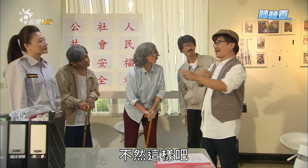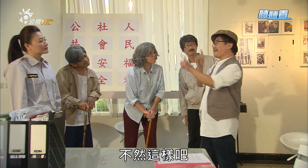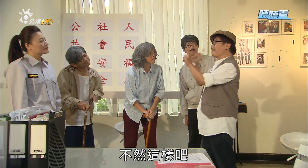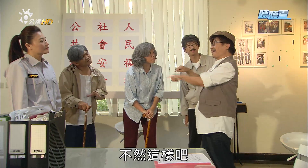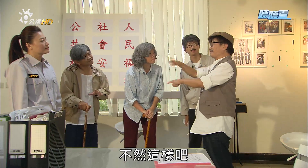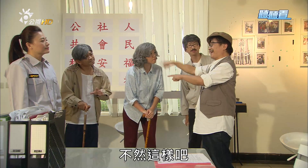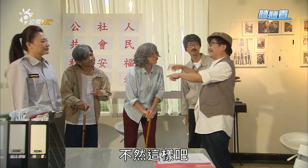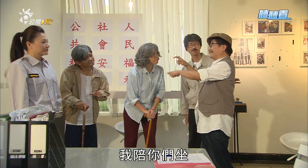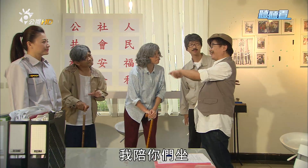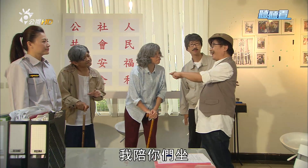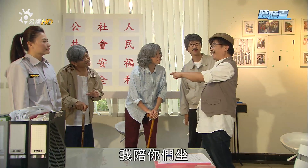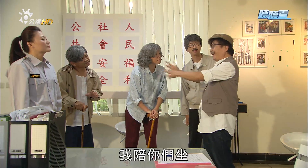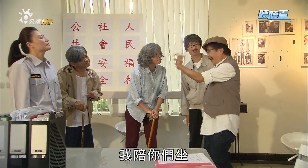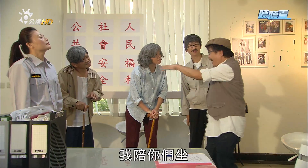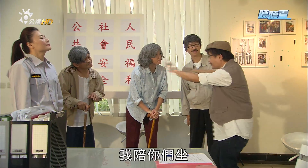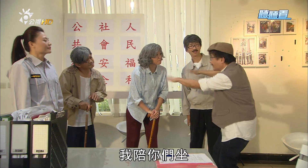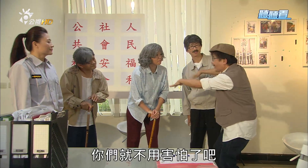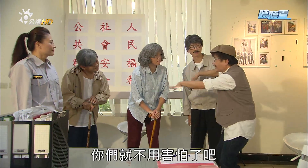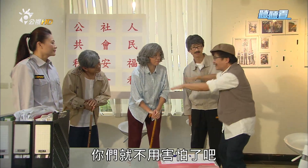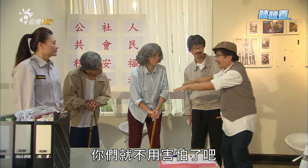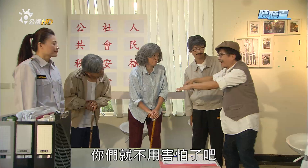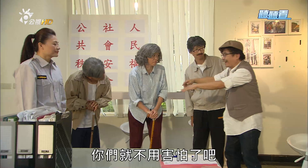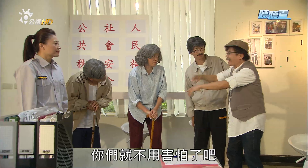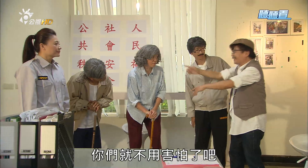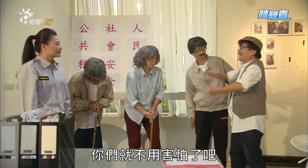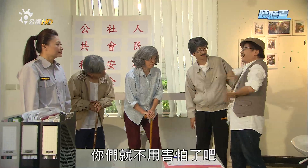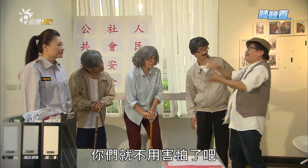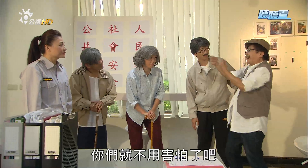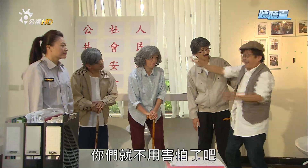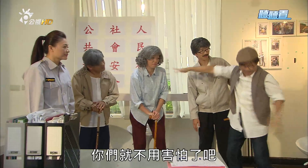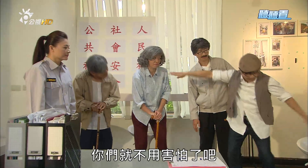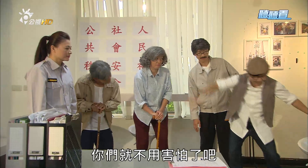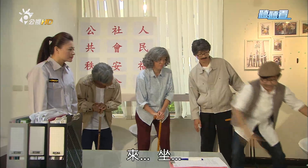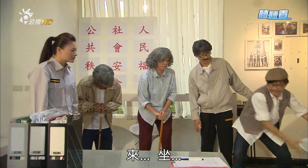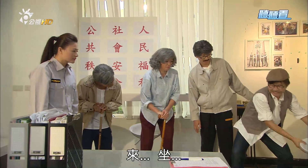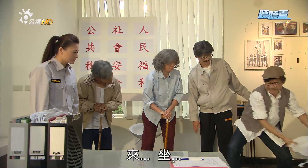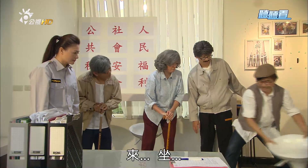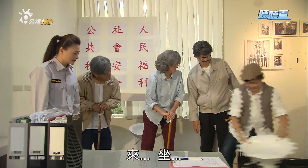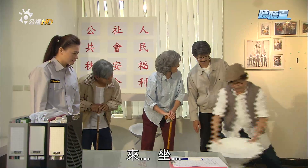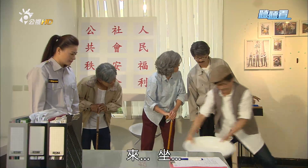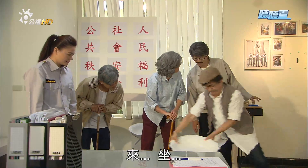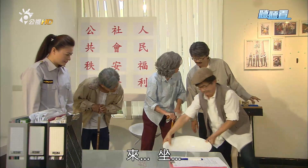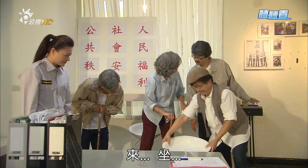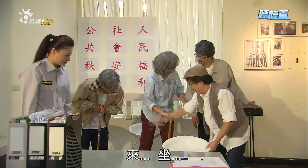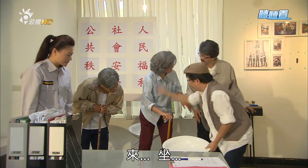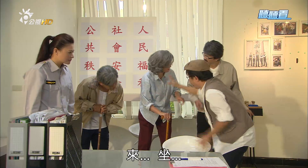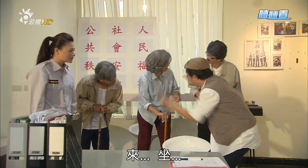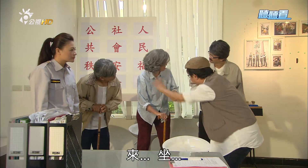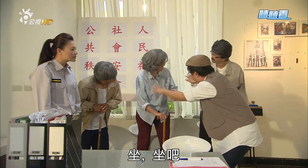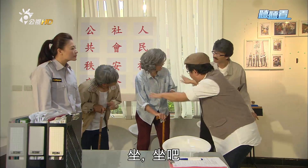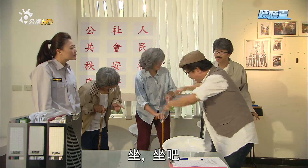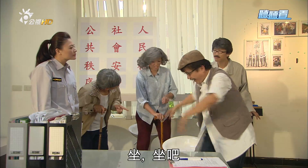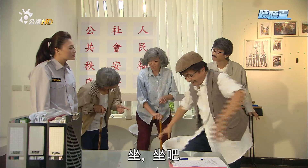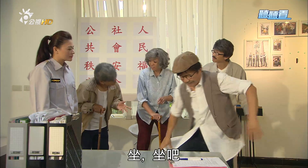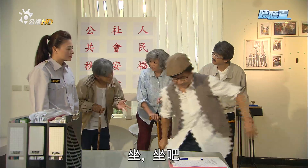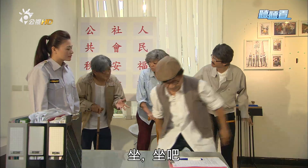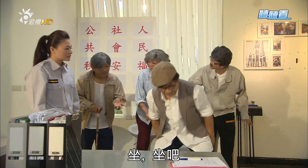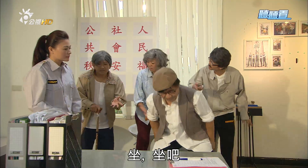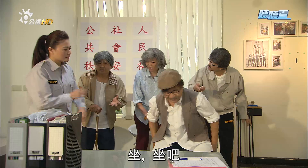吧，我陪你们坐，你们就不用害怕了吧？啊，来，坐，哎，坐吧啊！